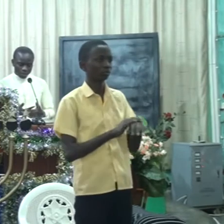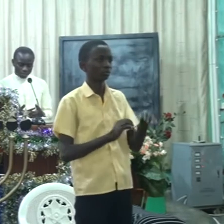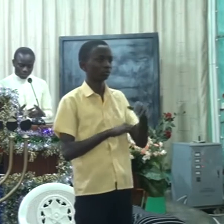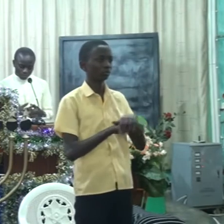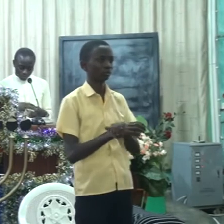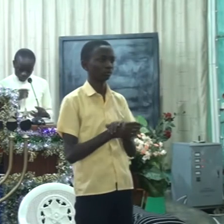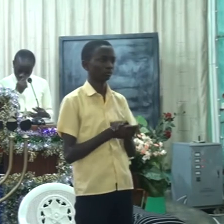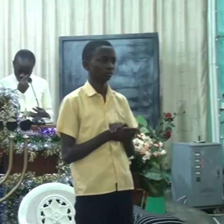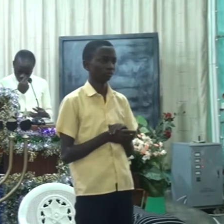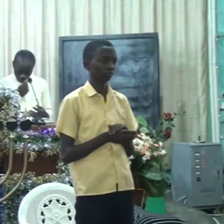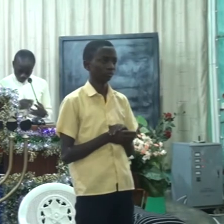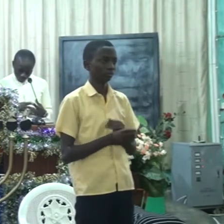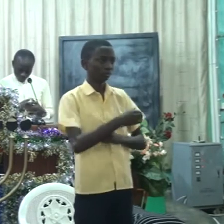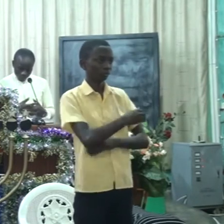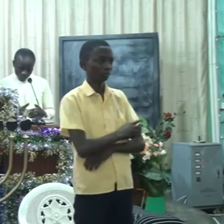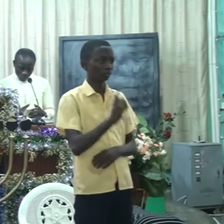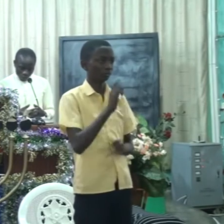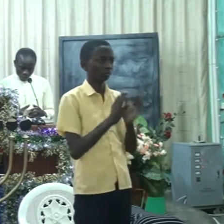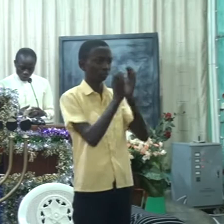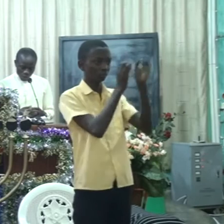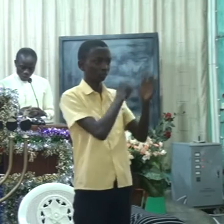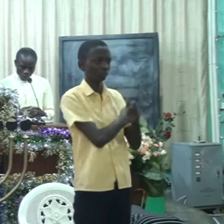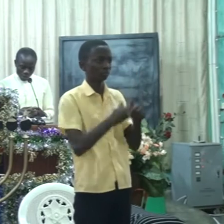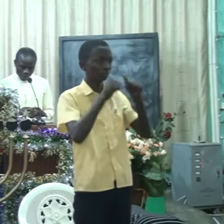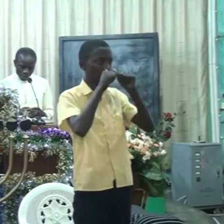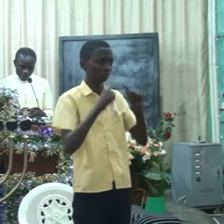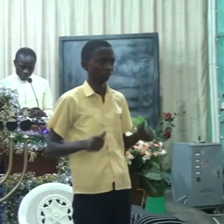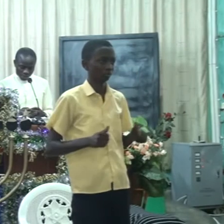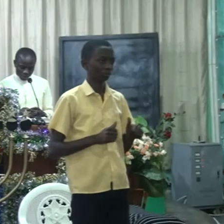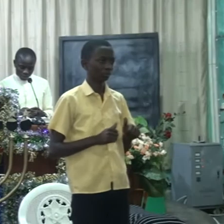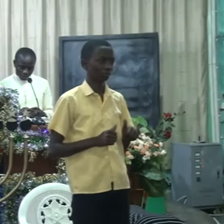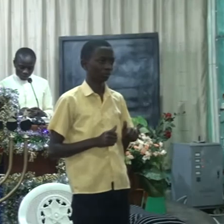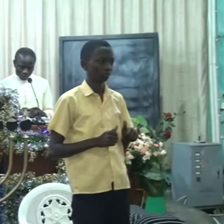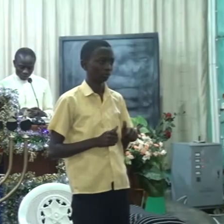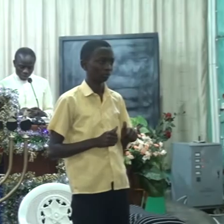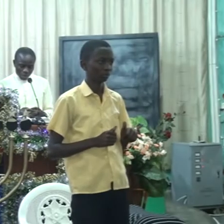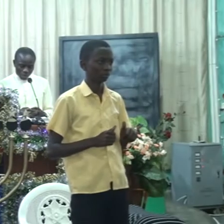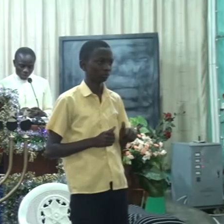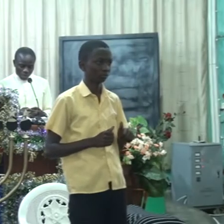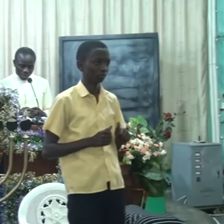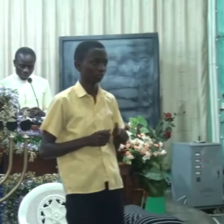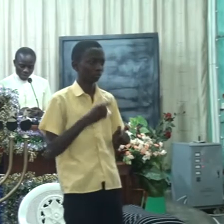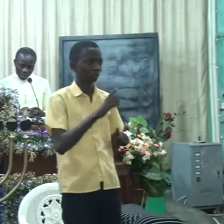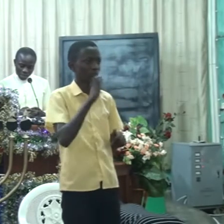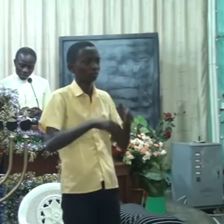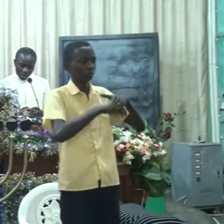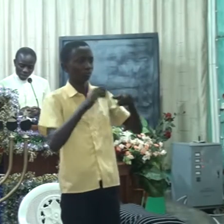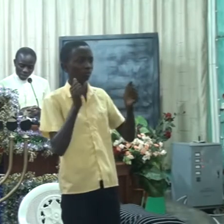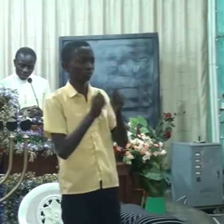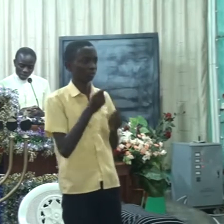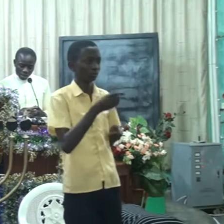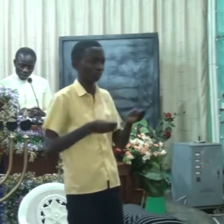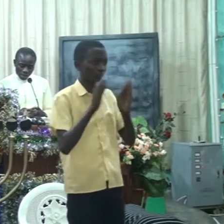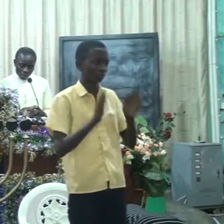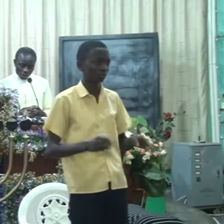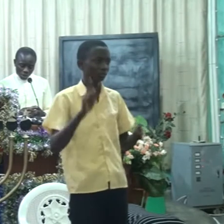mains. Na upewe sifa, ubarikiwe. Sois loué, sois exalté. Ulienda na watumishi wako huko ngambo ya serviteurs